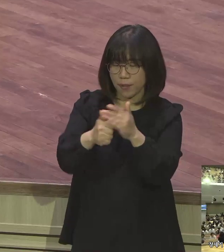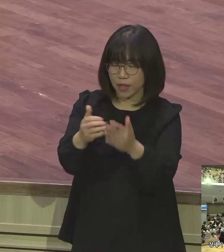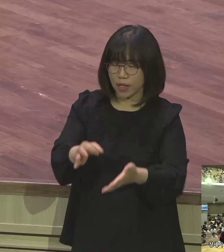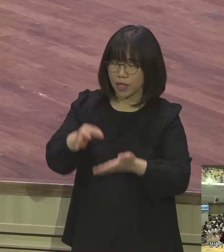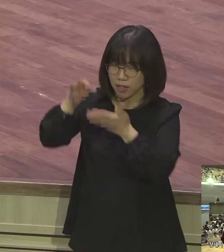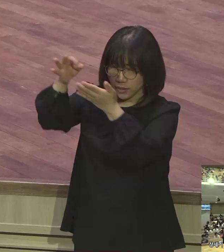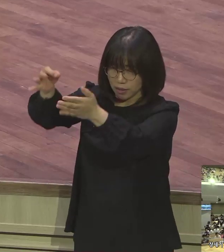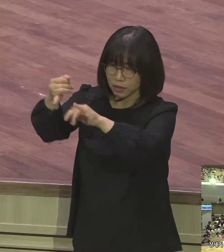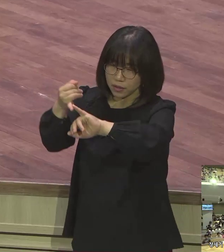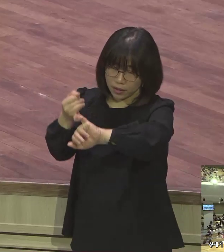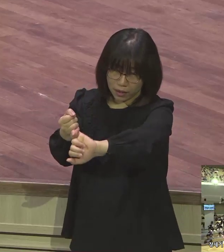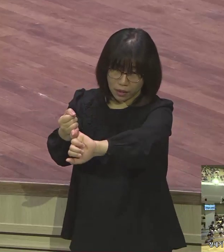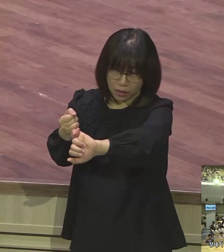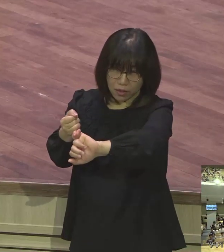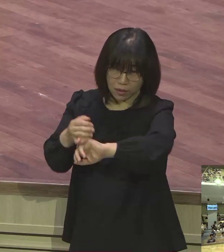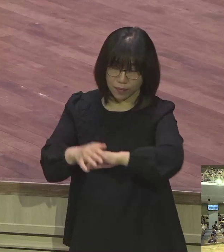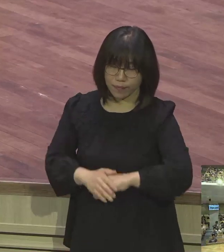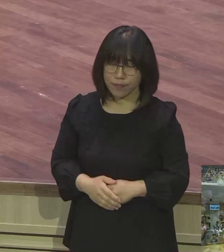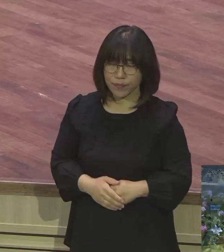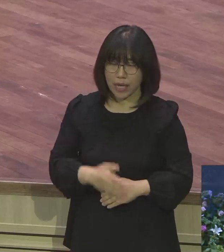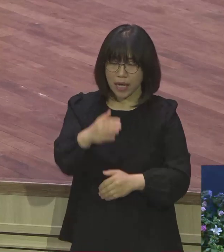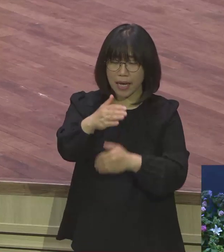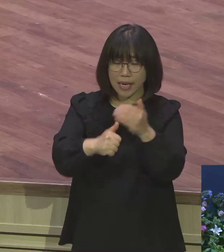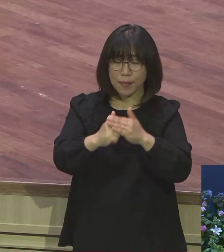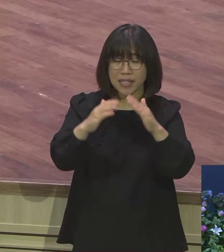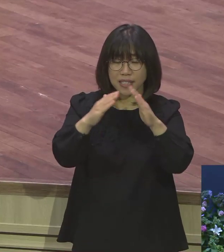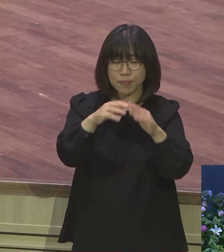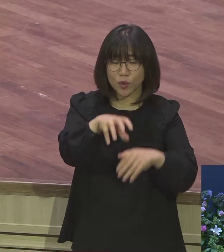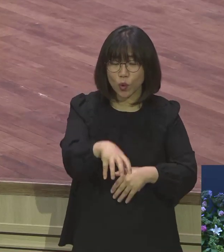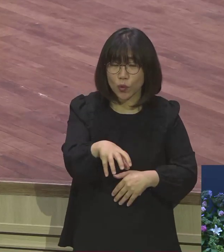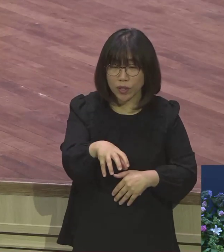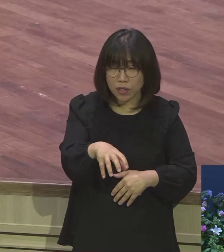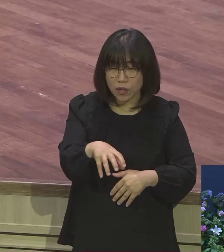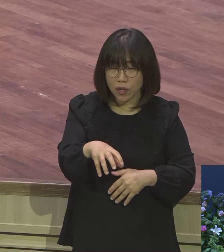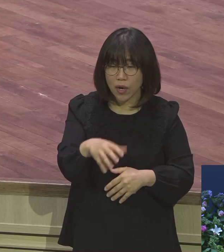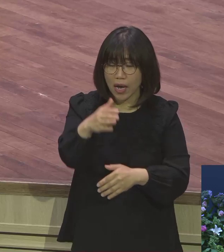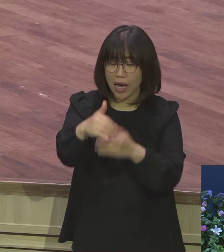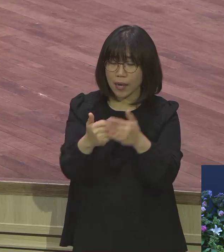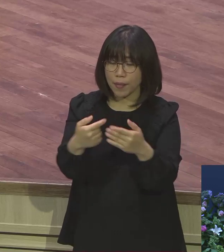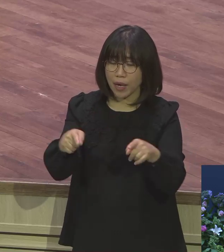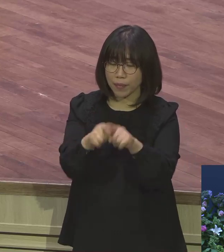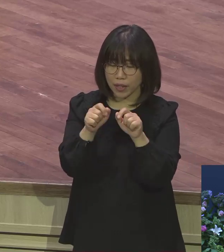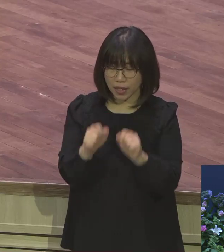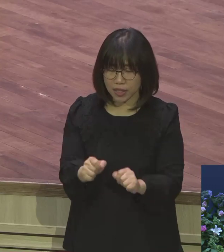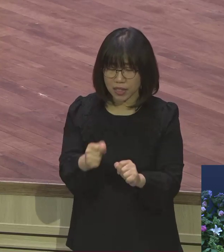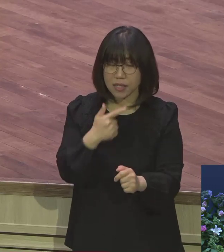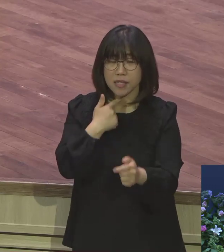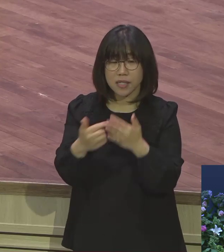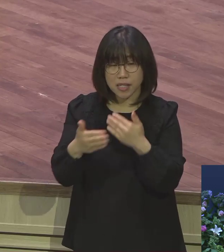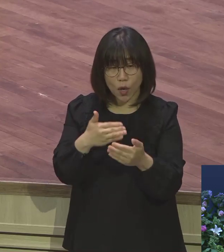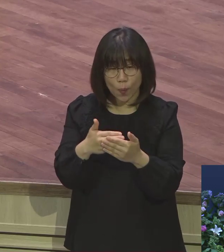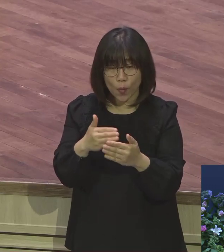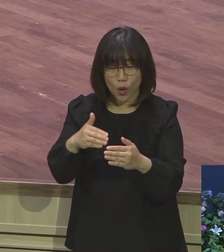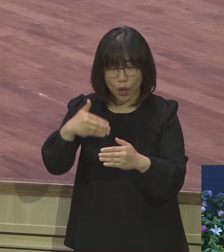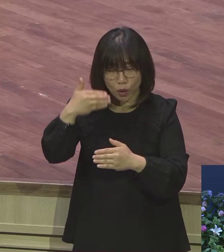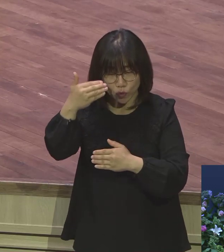베데레에서 하나님의 임제를 체험하고 인생의 이런 조난점을 맞게 된 야곱이